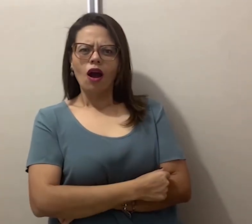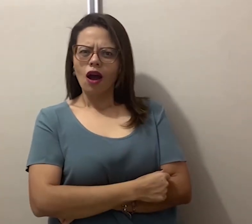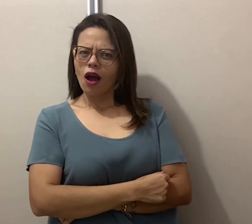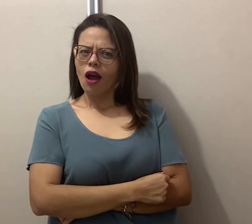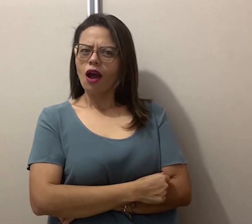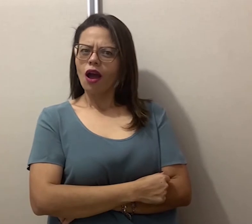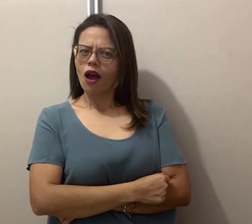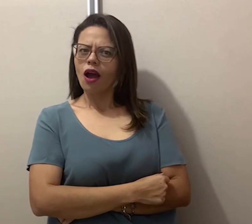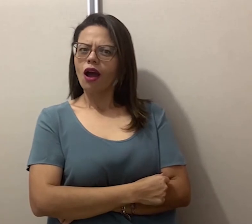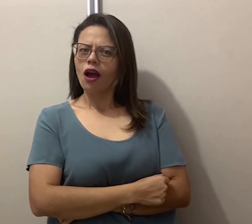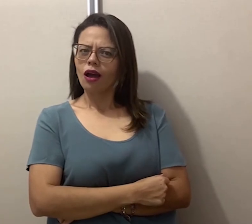Muito bonito.